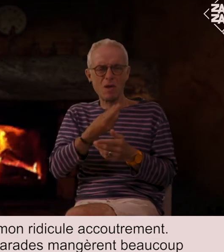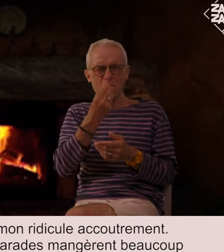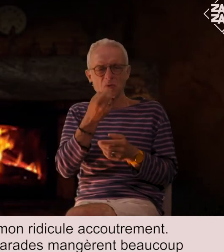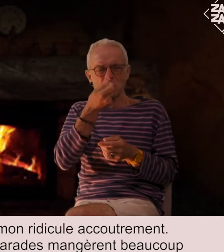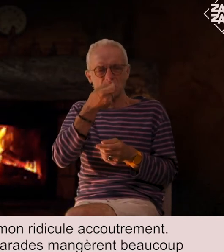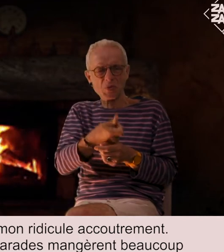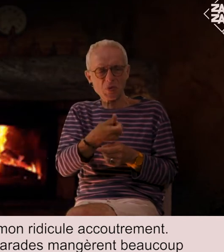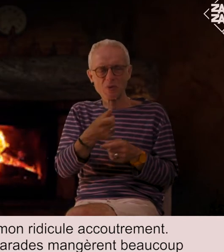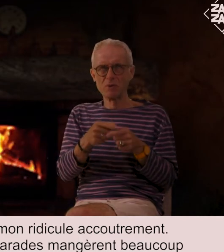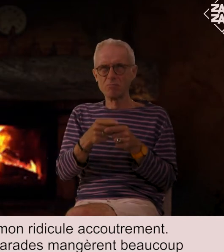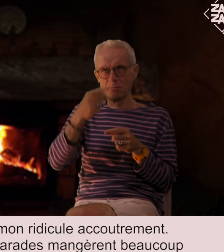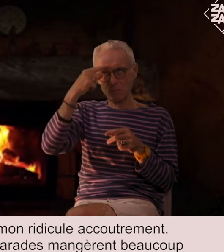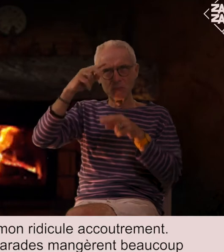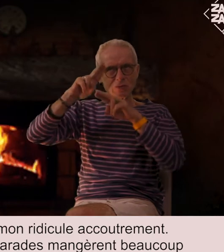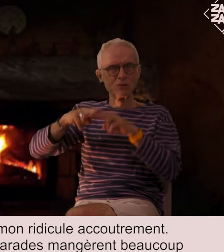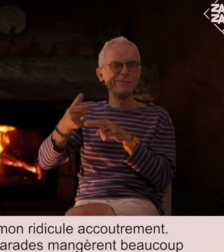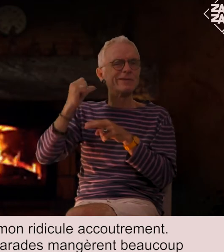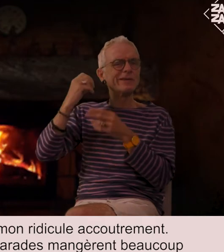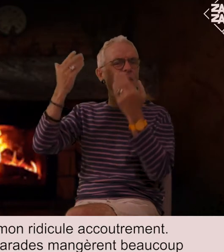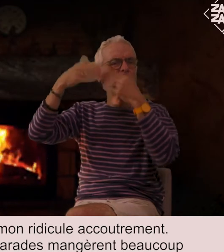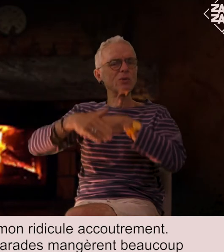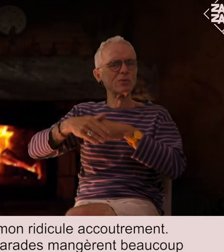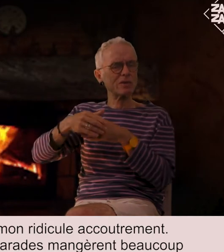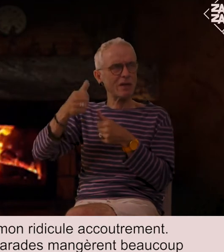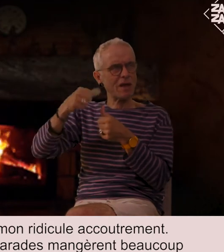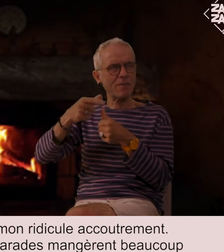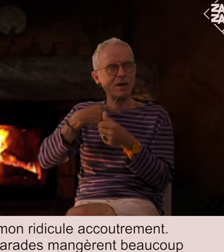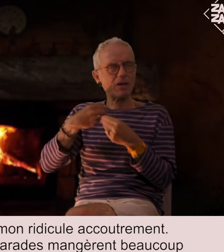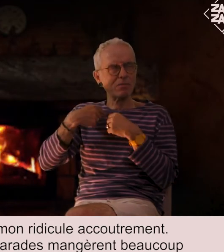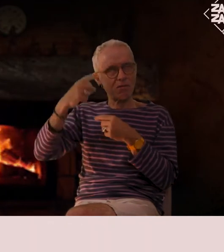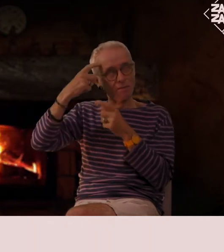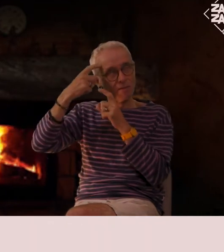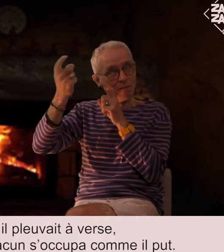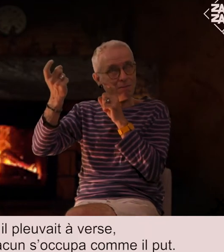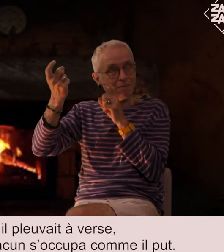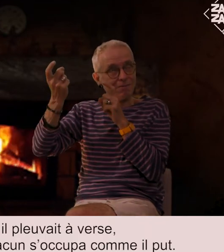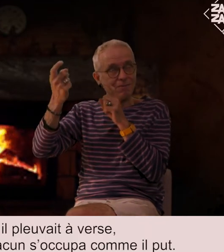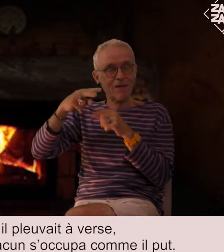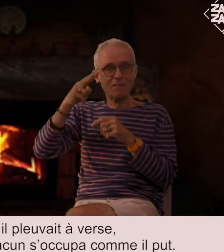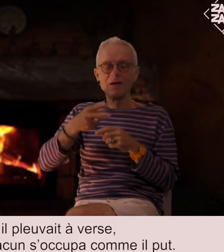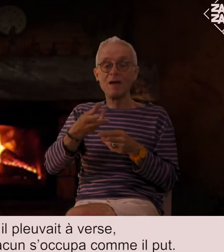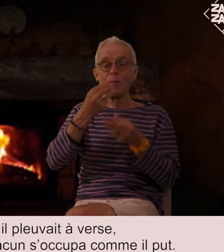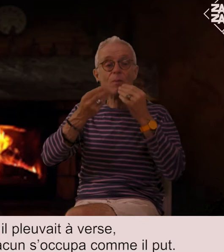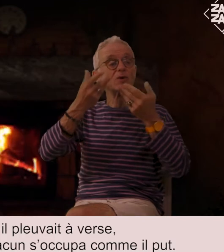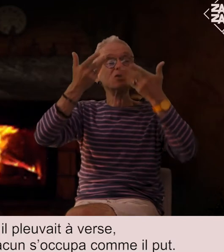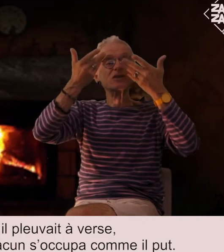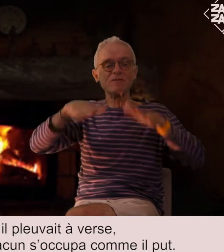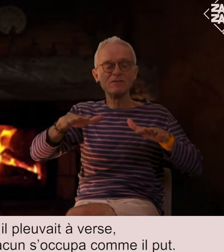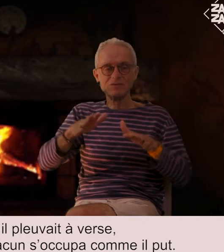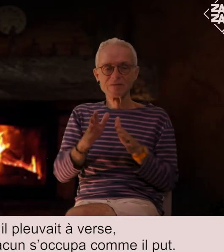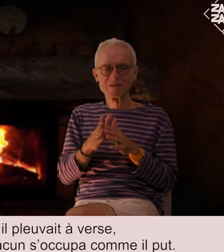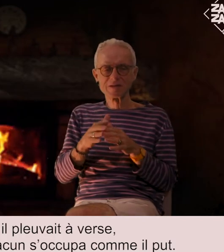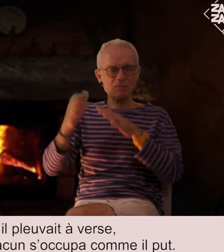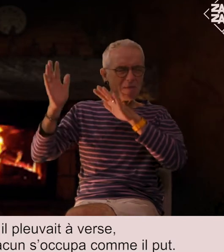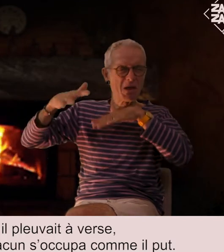pas le souvenir de ce qui s'était passé me causait d'étranges distractions le déjeuner fini comme il pleuvait